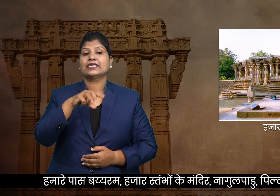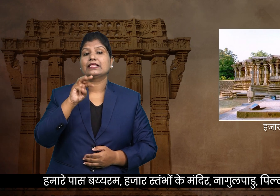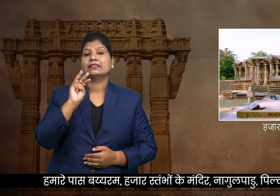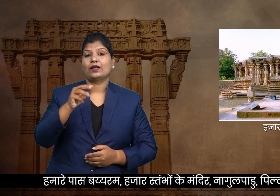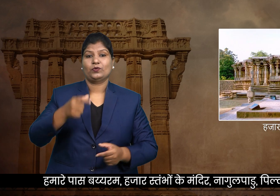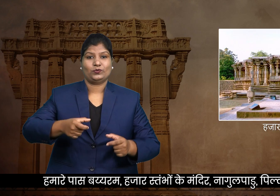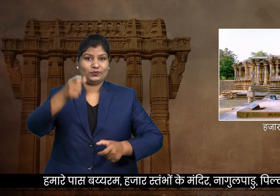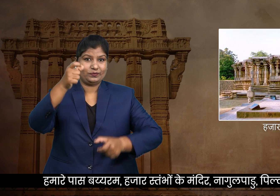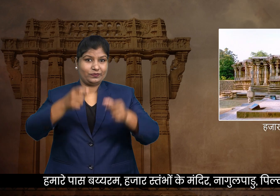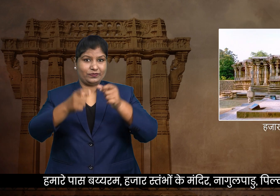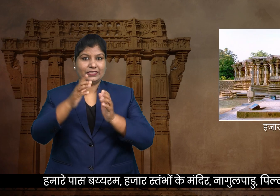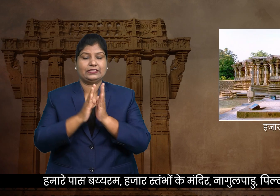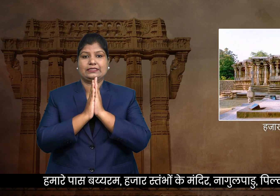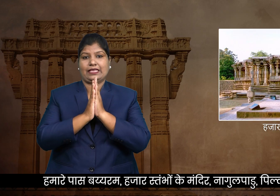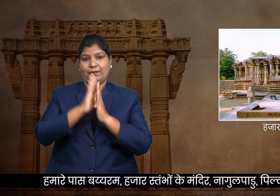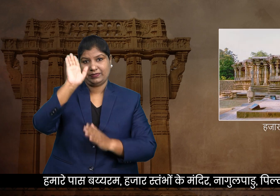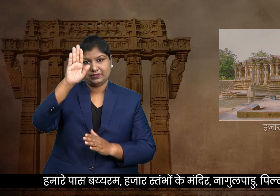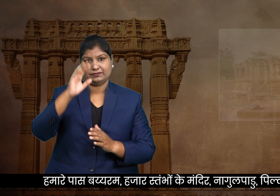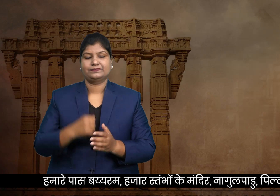हजार स्तंभों के मंदिर,